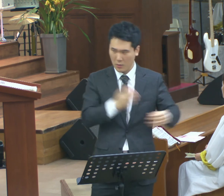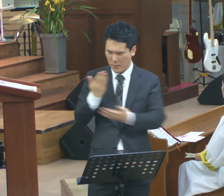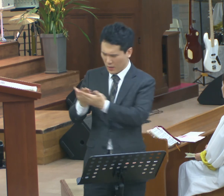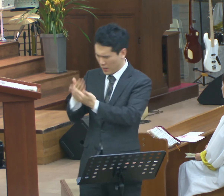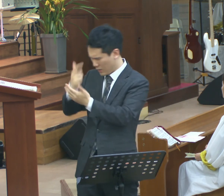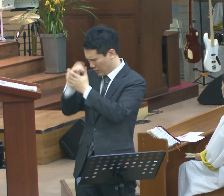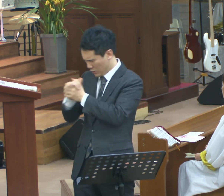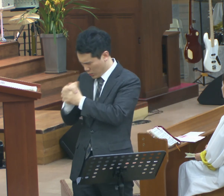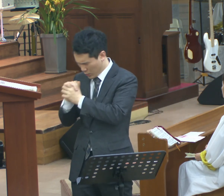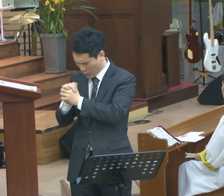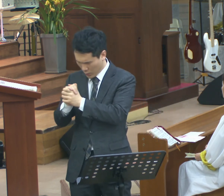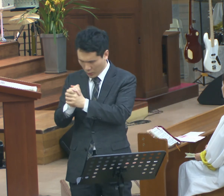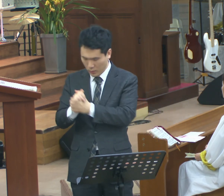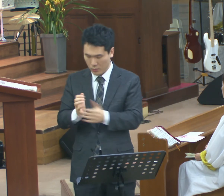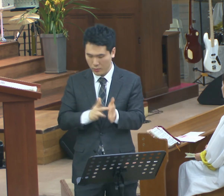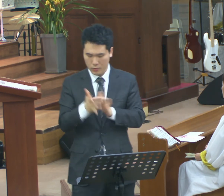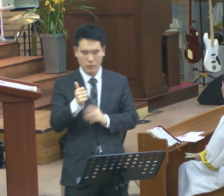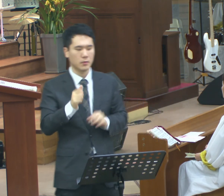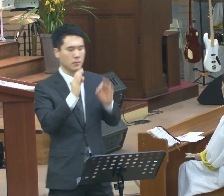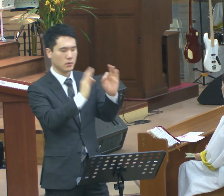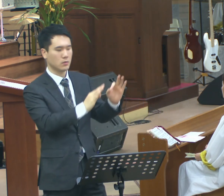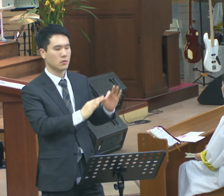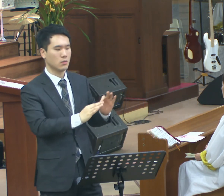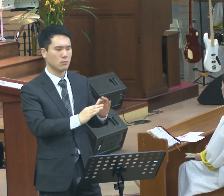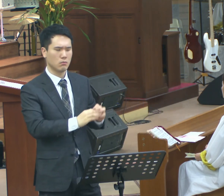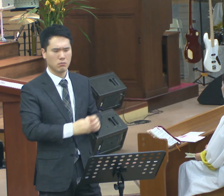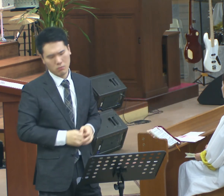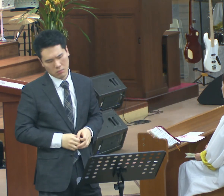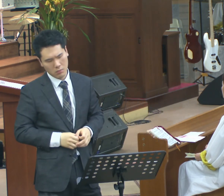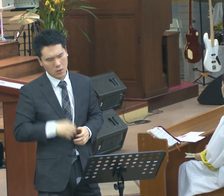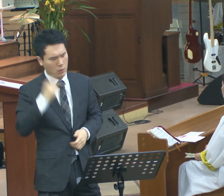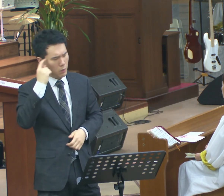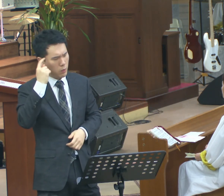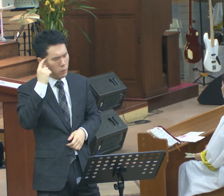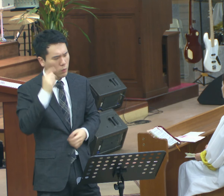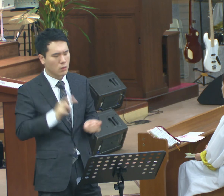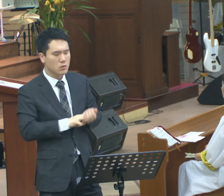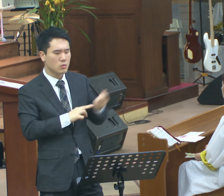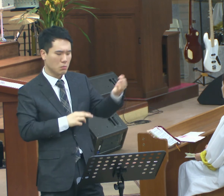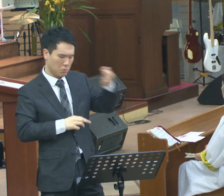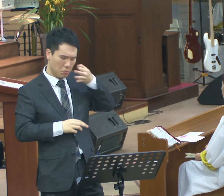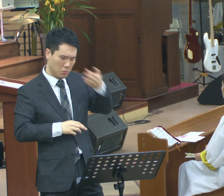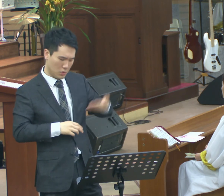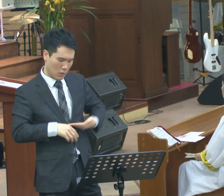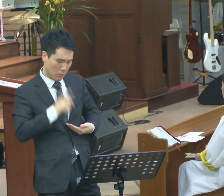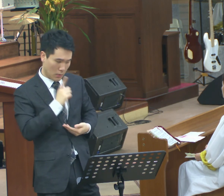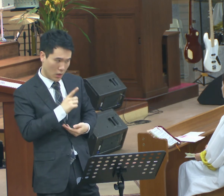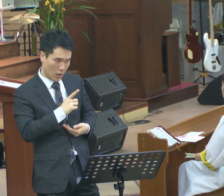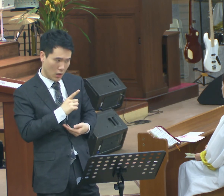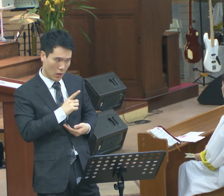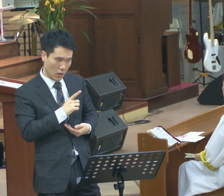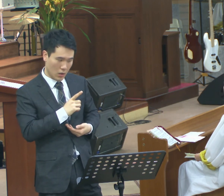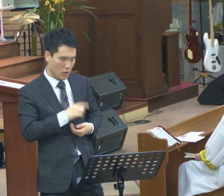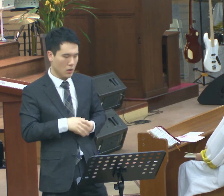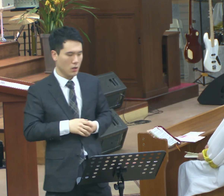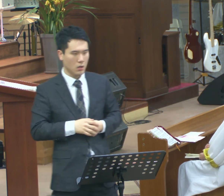기도하는 걸 보세요. 기적을 왜 달라고 그러지? 기적은 부작용도 많던데. 그러나 이들의 중심이